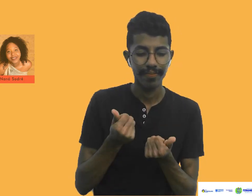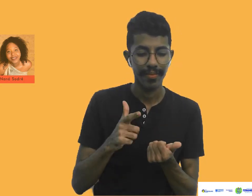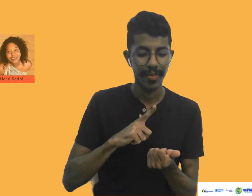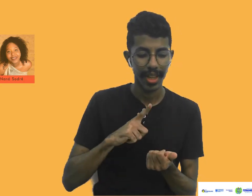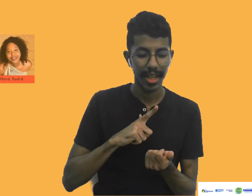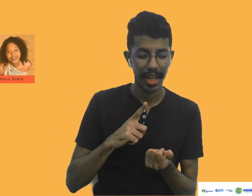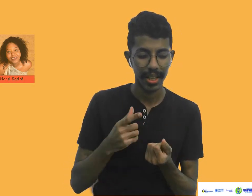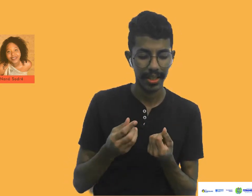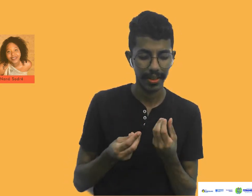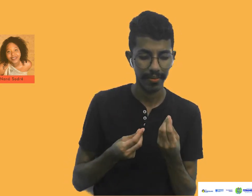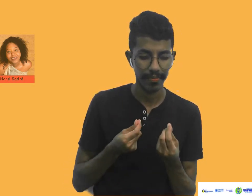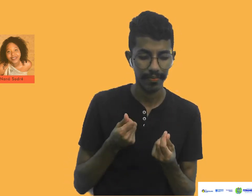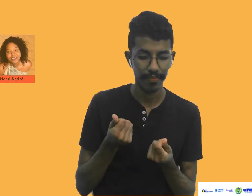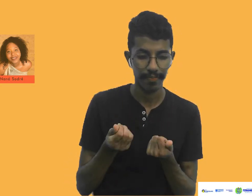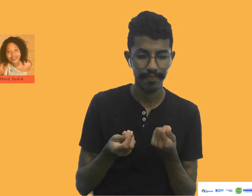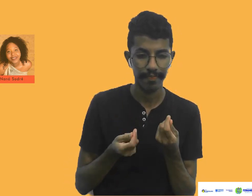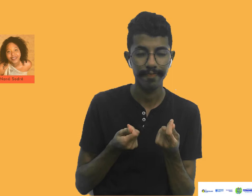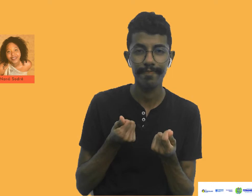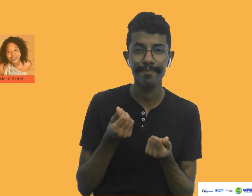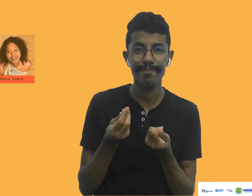dizer,